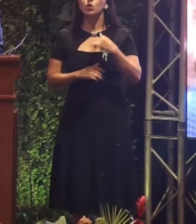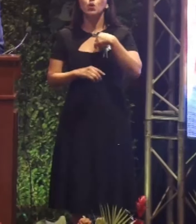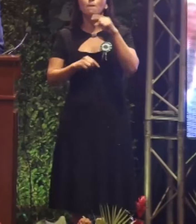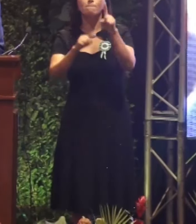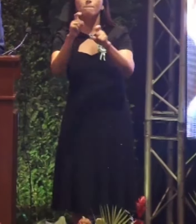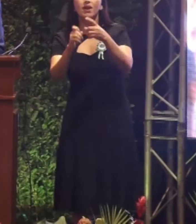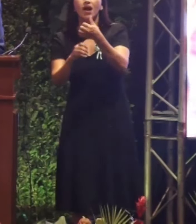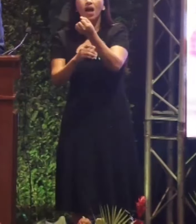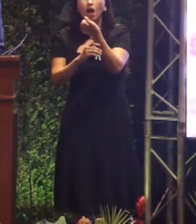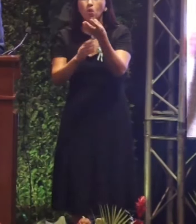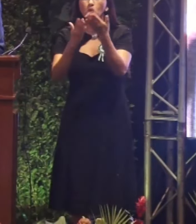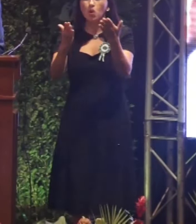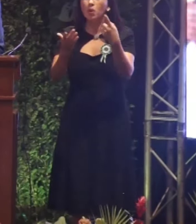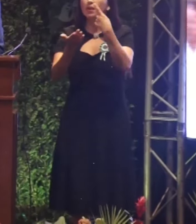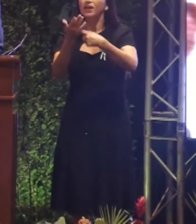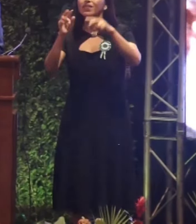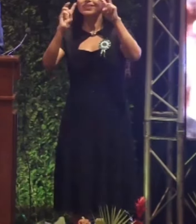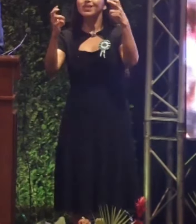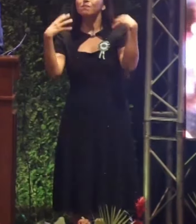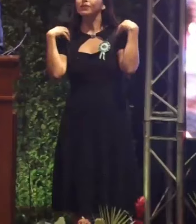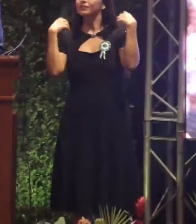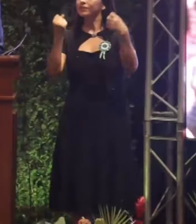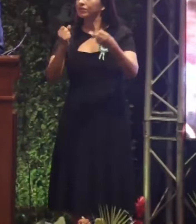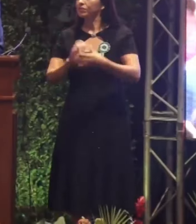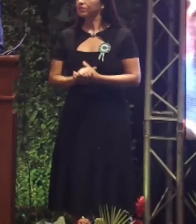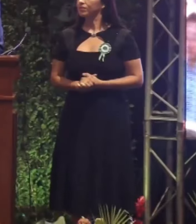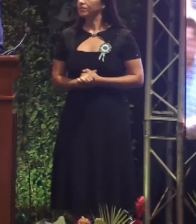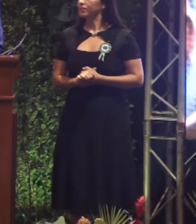consultándole algunas cosas que tenía que ver con el tema de salud.